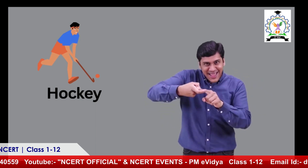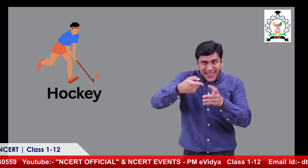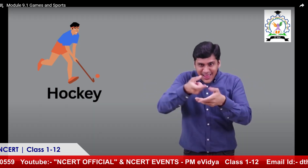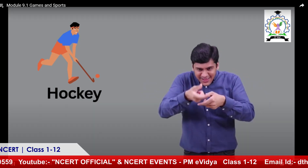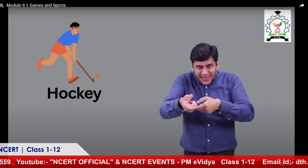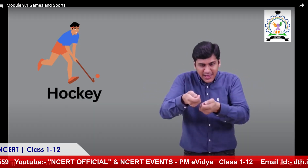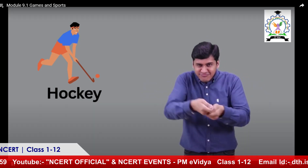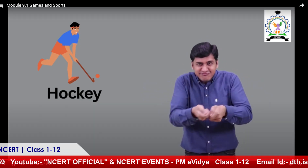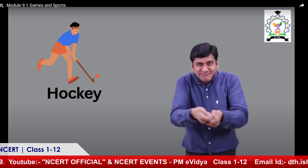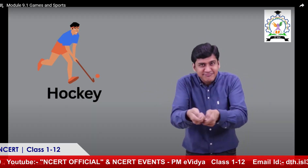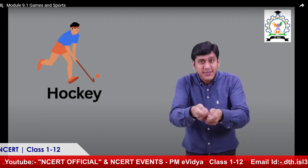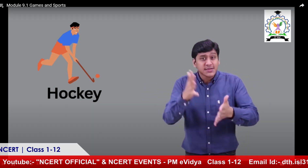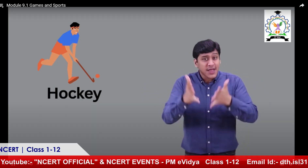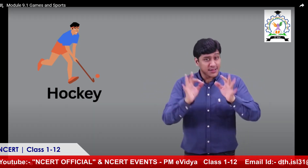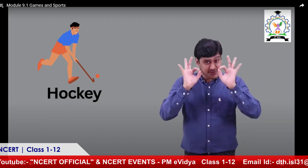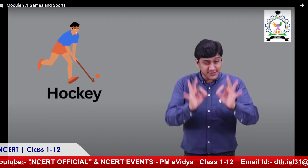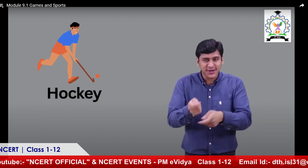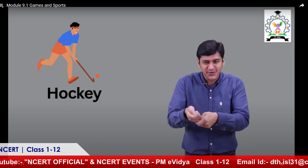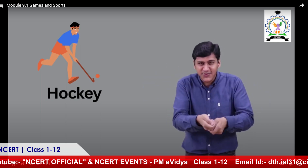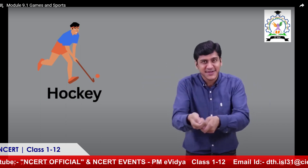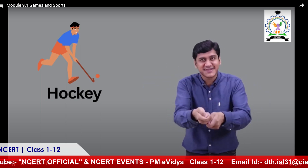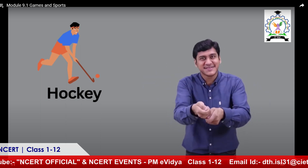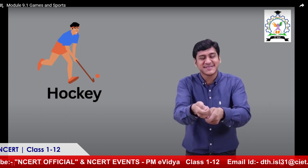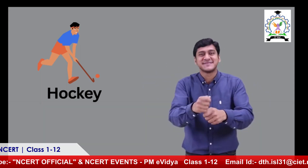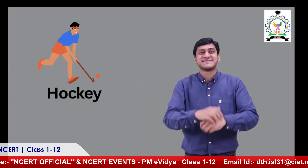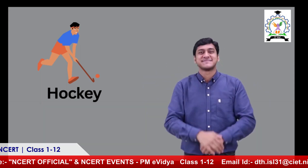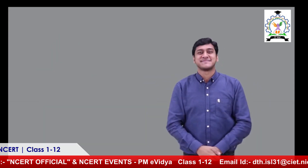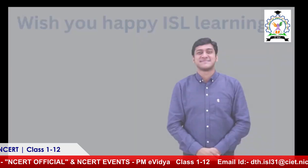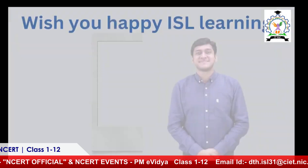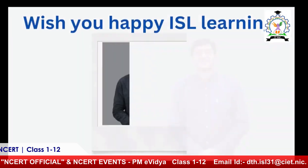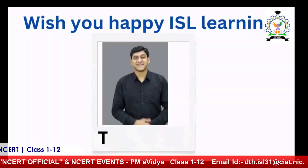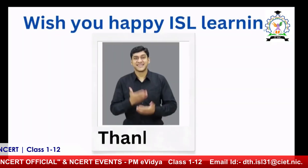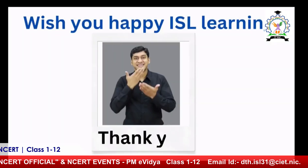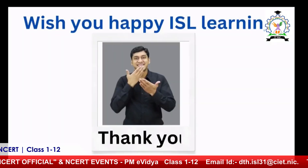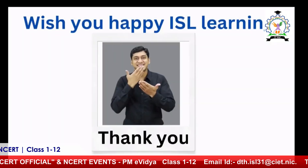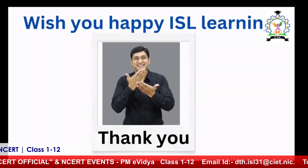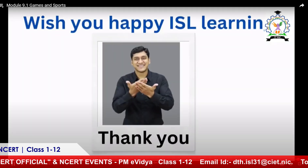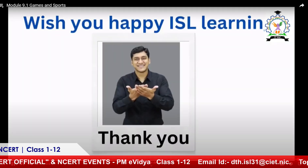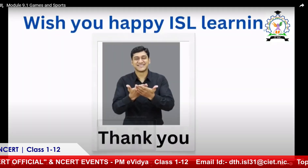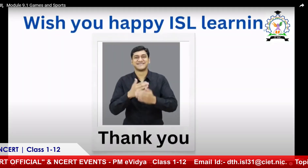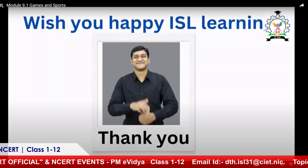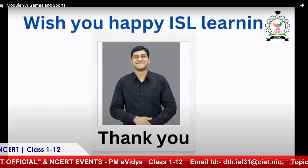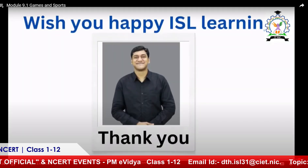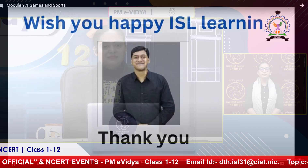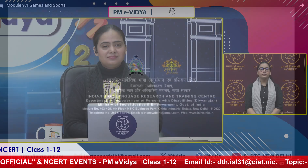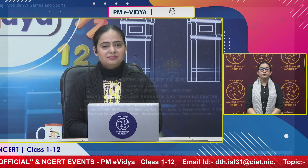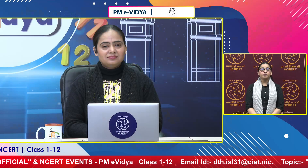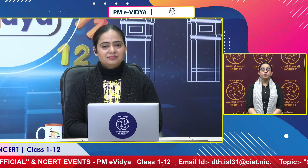उसमें इस्तेमाल किए जाने वाले छड़ी को दर्शाती है, तो साइन ये है। धन्यवाद।